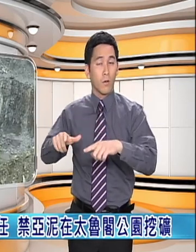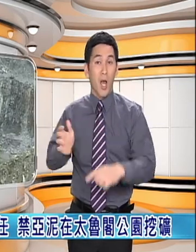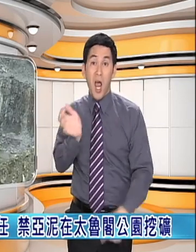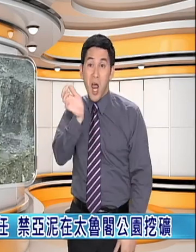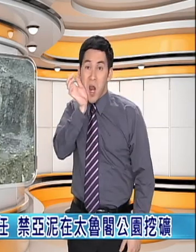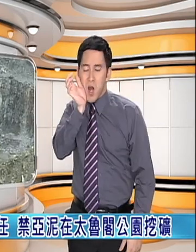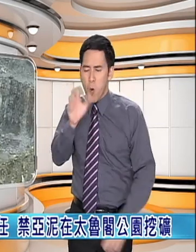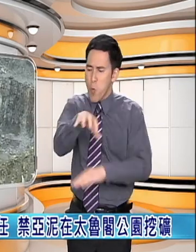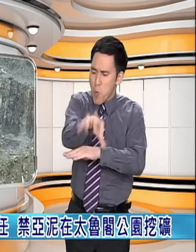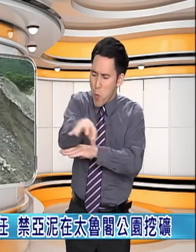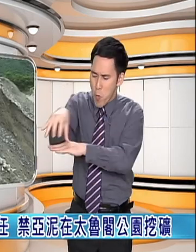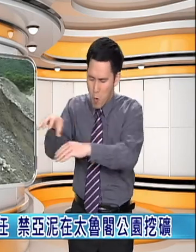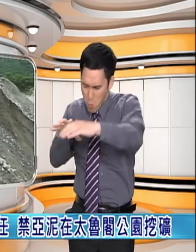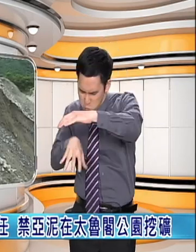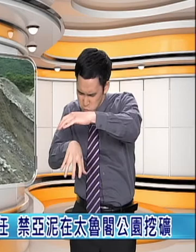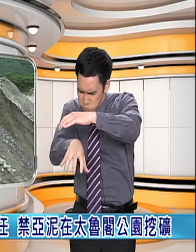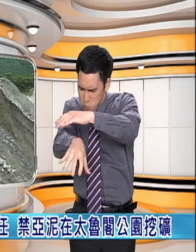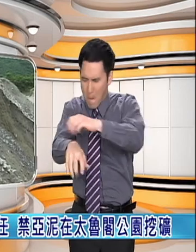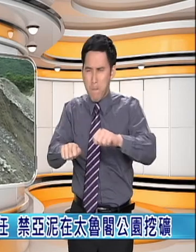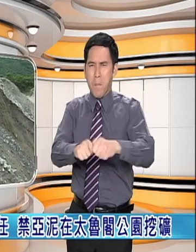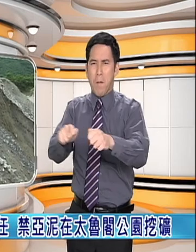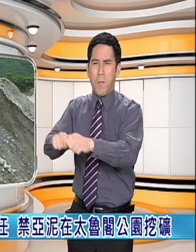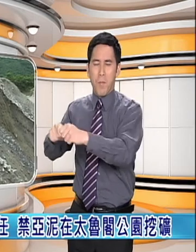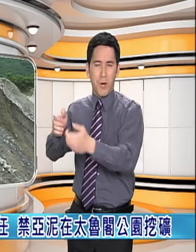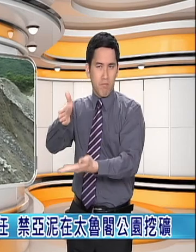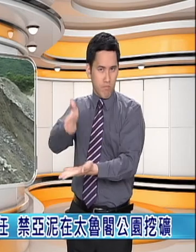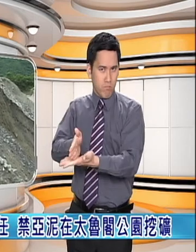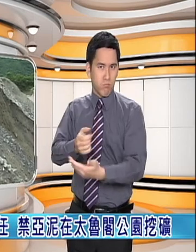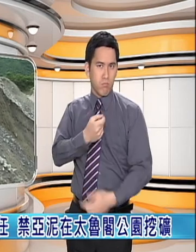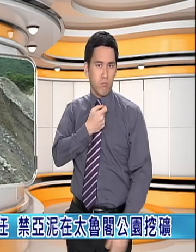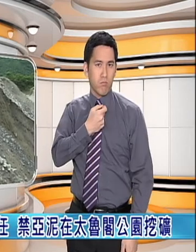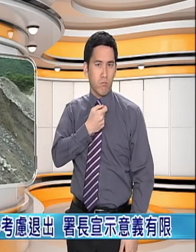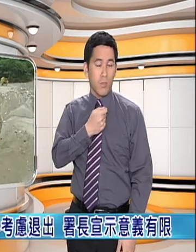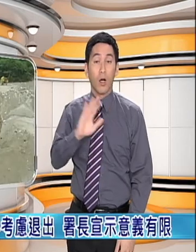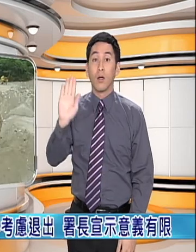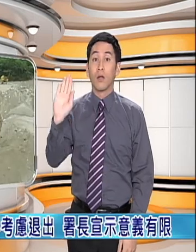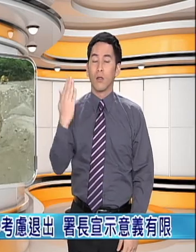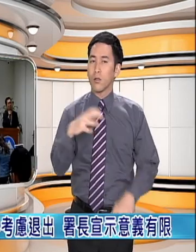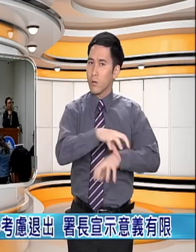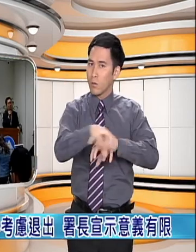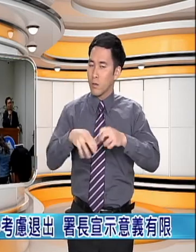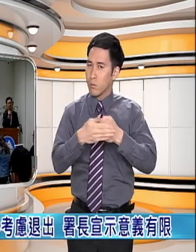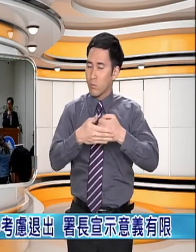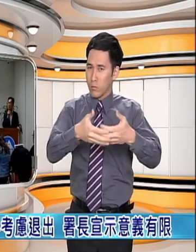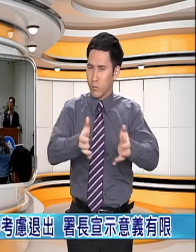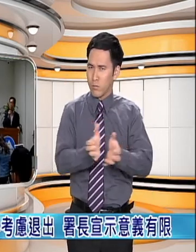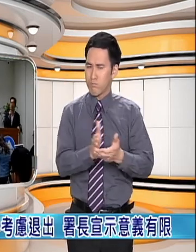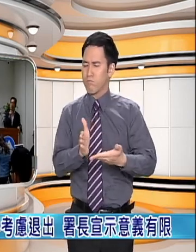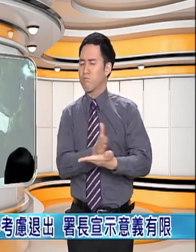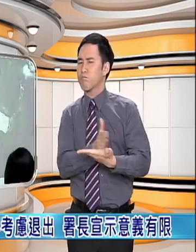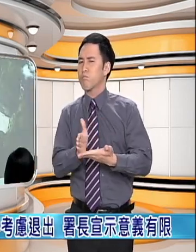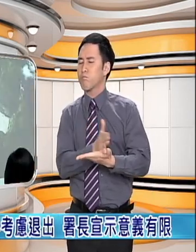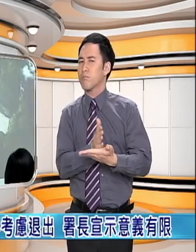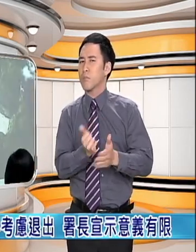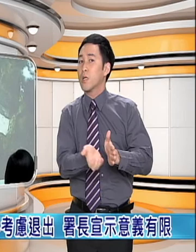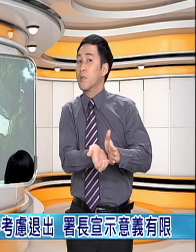停止继续开发。不过环保团体就批评，亚洲水泥早就已经考虑退